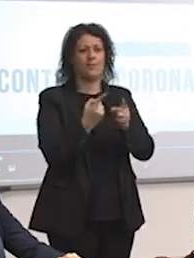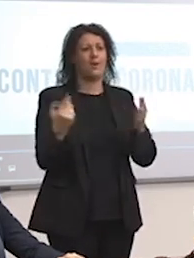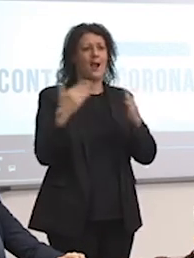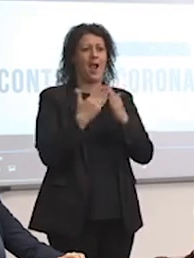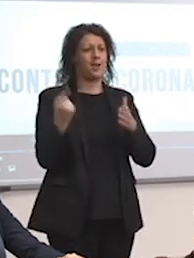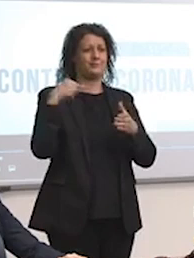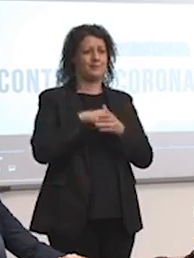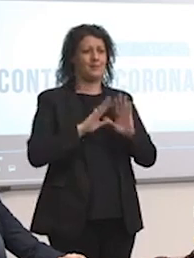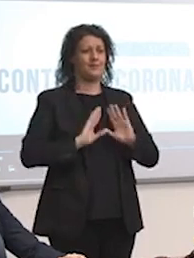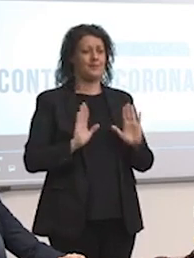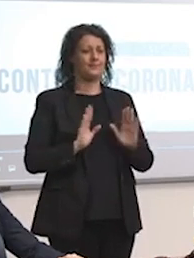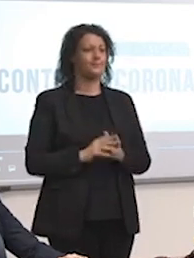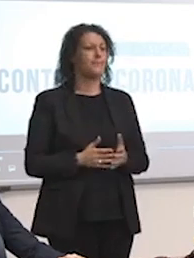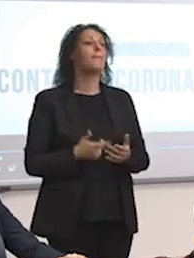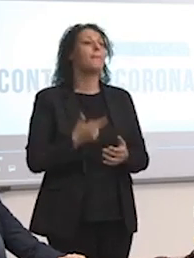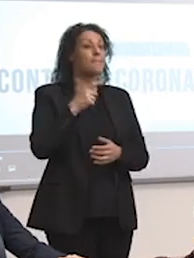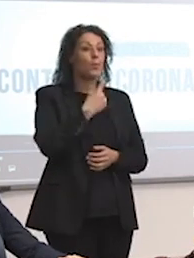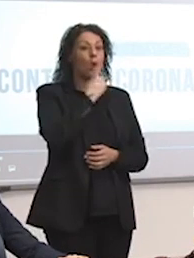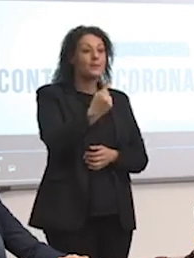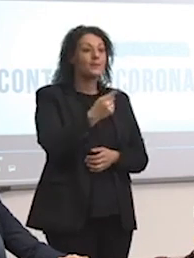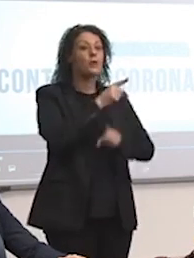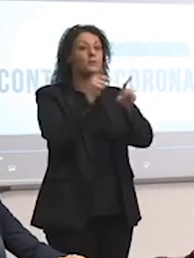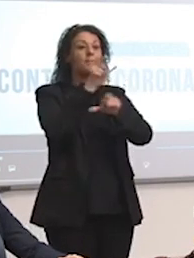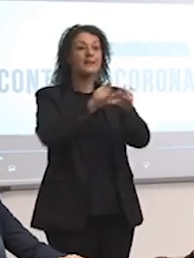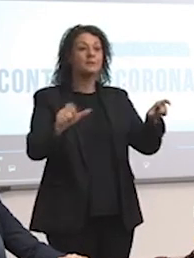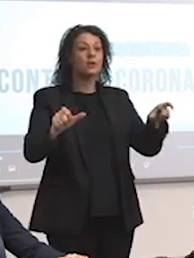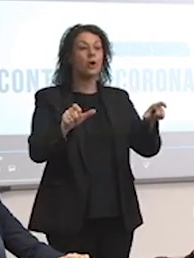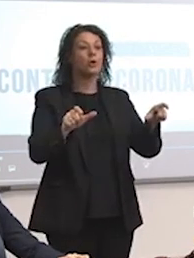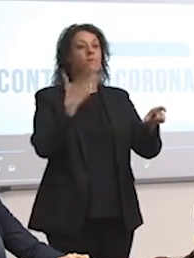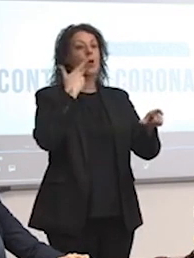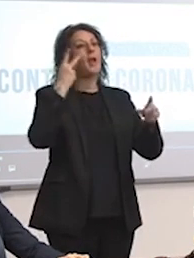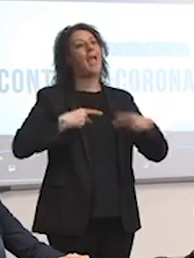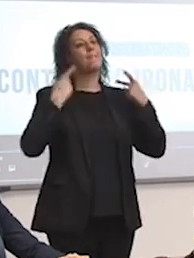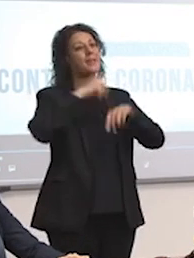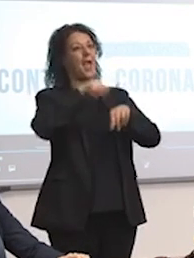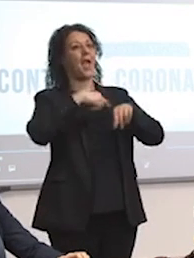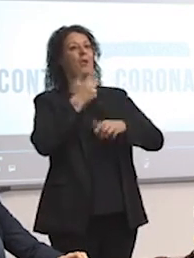invito tutti a dire, inutile pregiudicare il futuro per fare l'happy hour